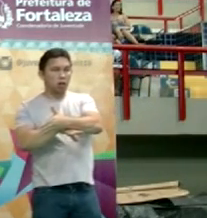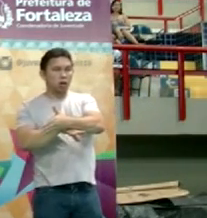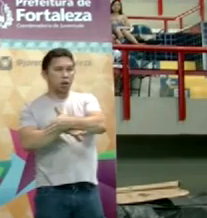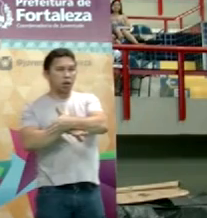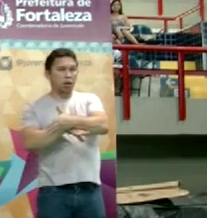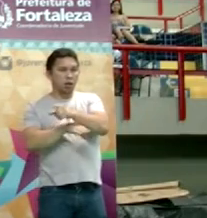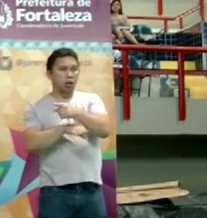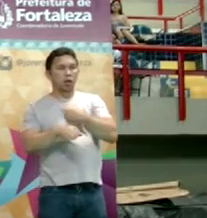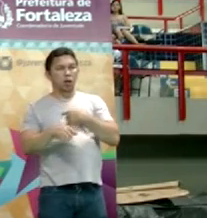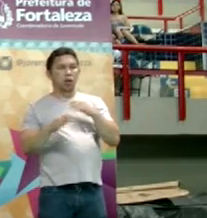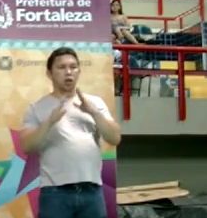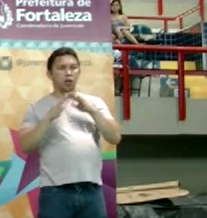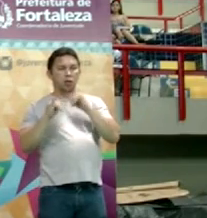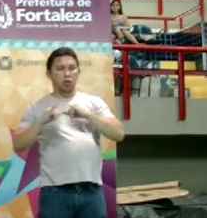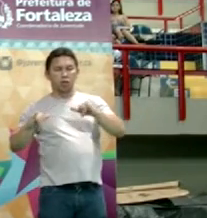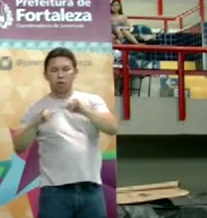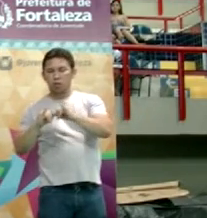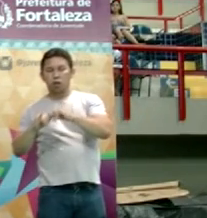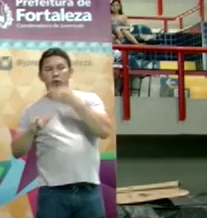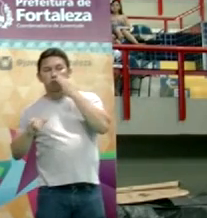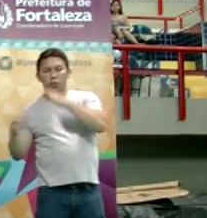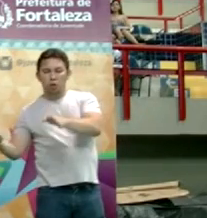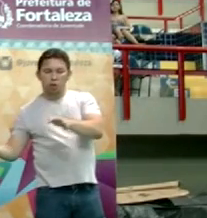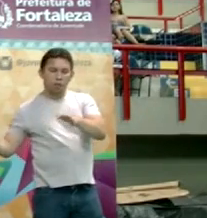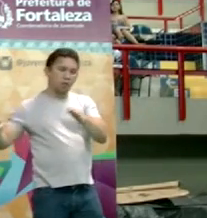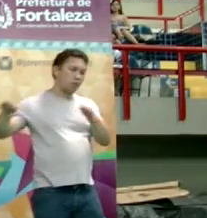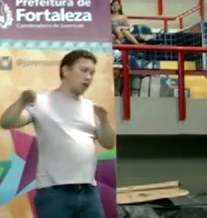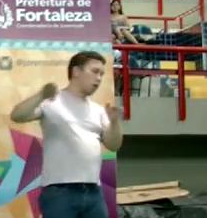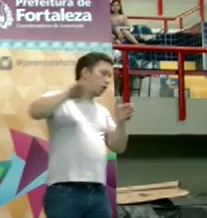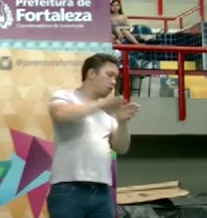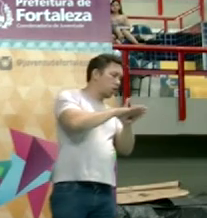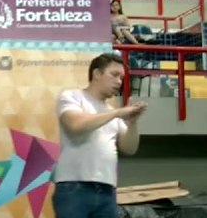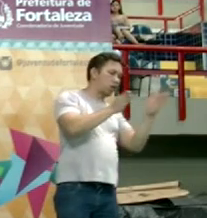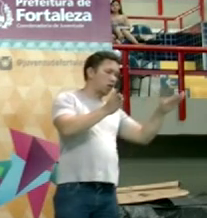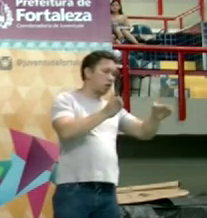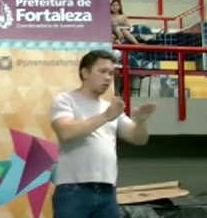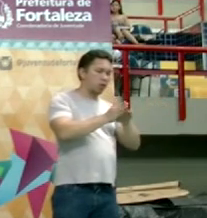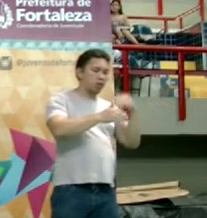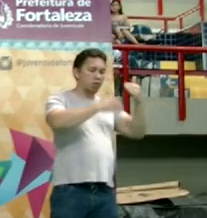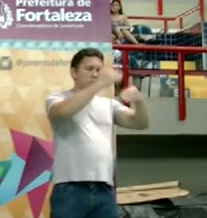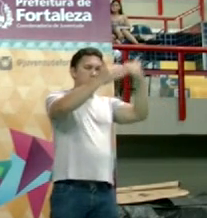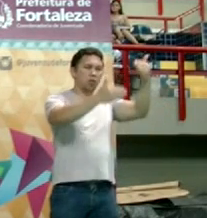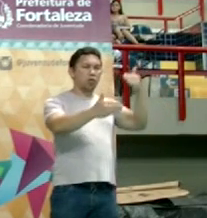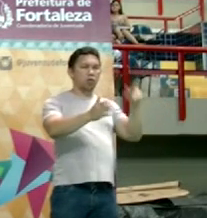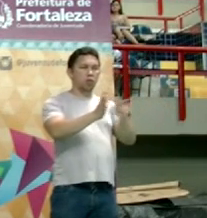mas a saída do café das fazendas para o porto. Por isso que você vai ter o desenvolvimento de